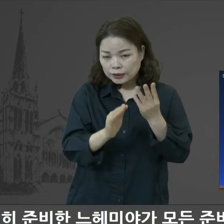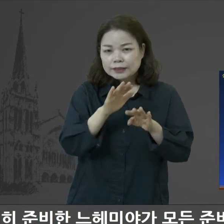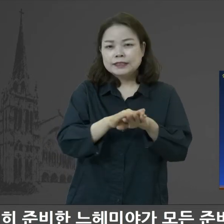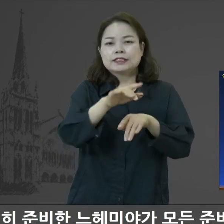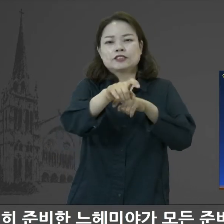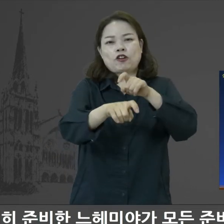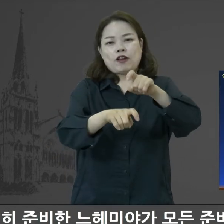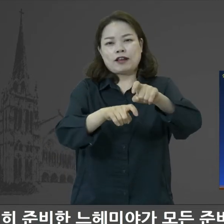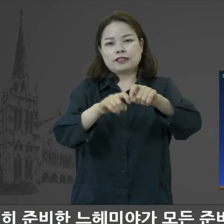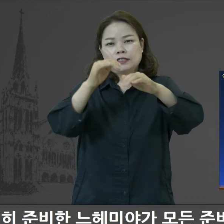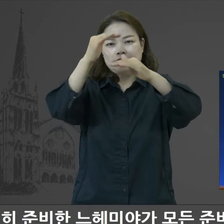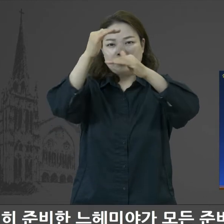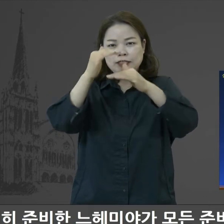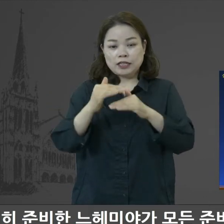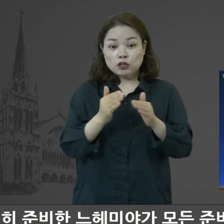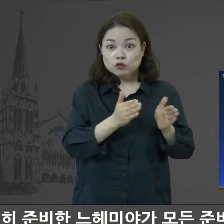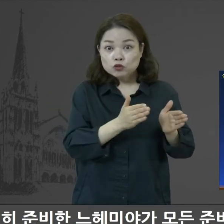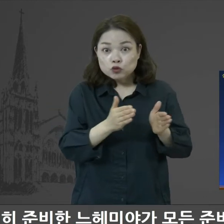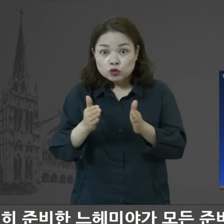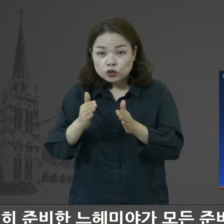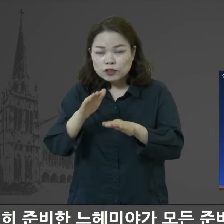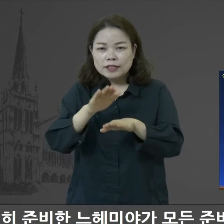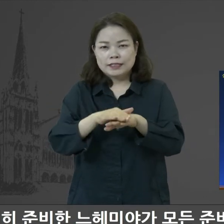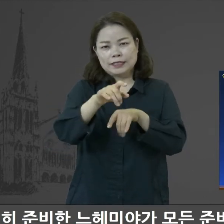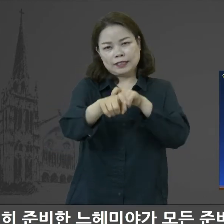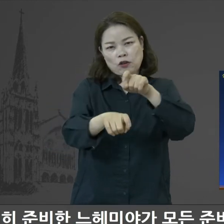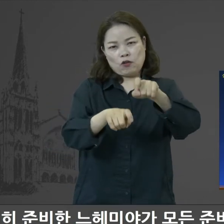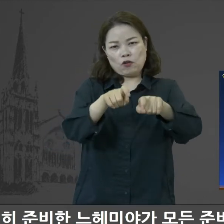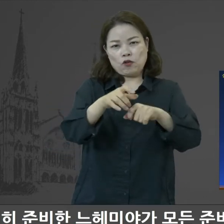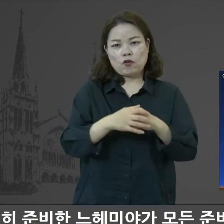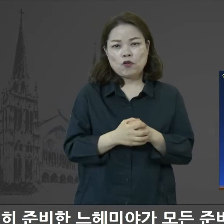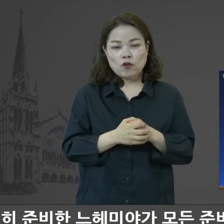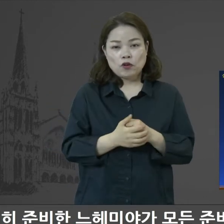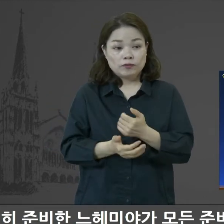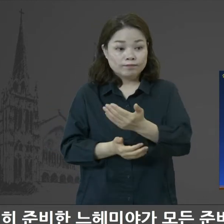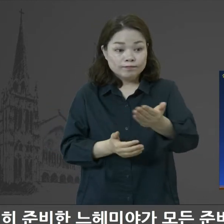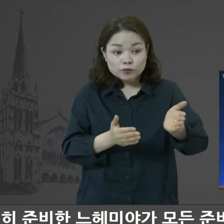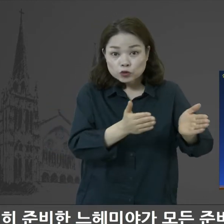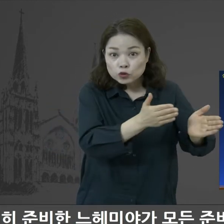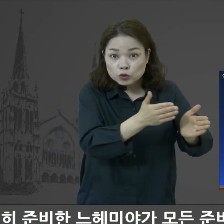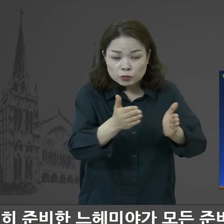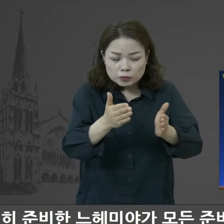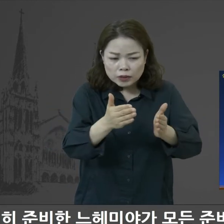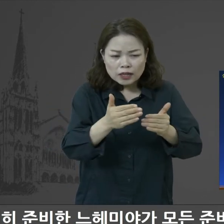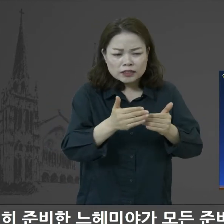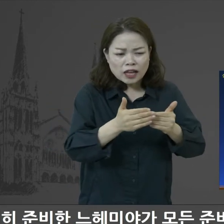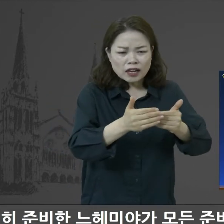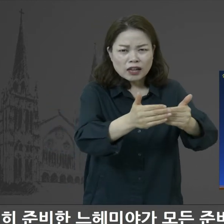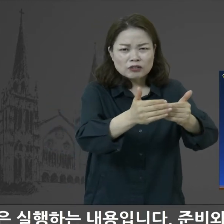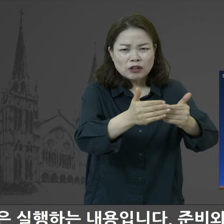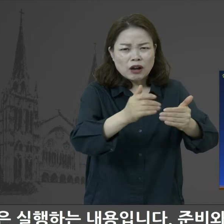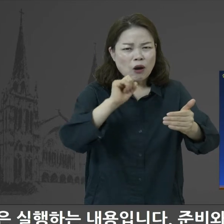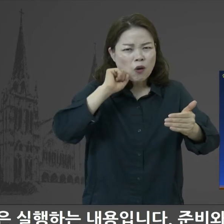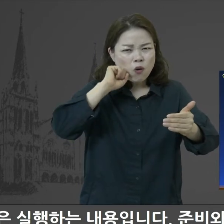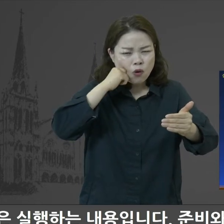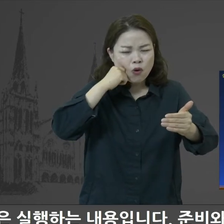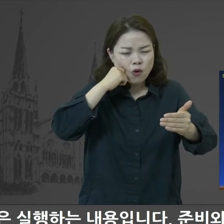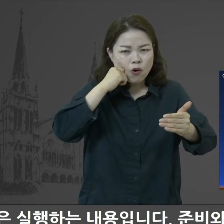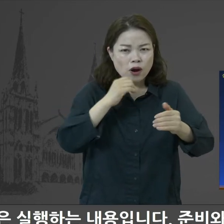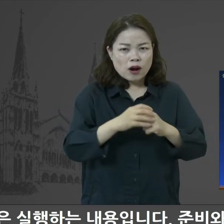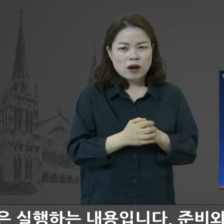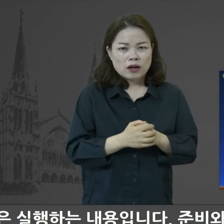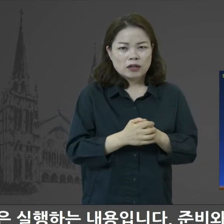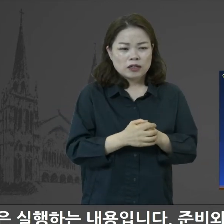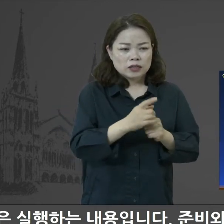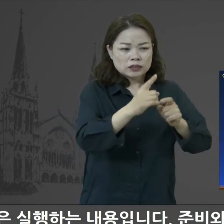실행하는 내용입니다. 준비와 실행. 여러분, 참 준비의 단계도 만만치 않았습니다.